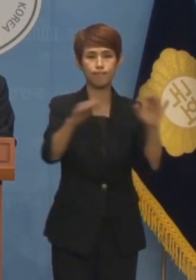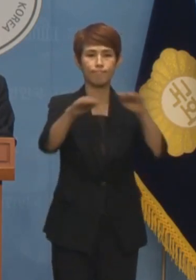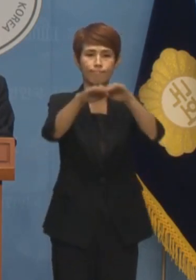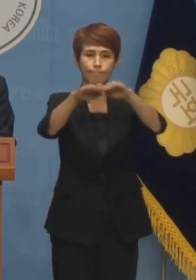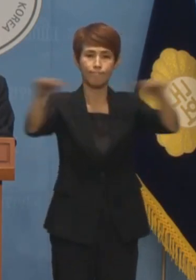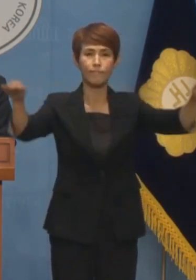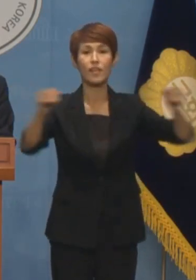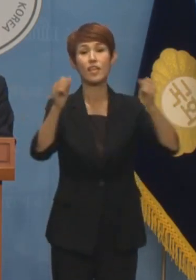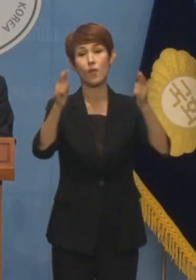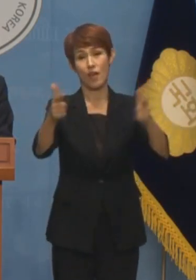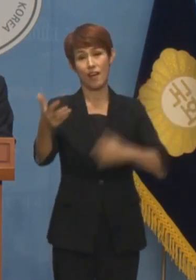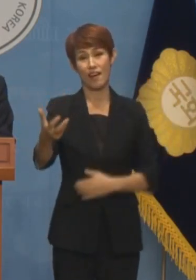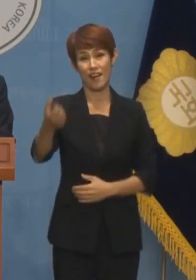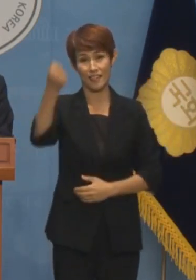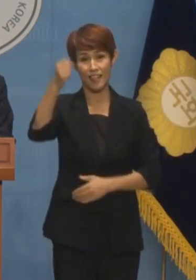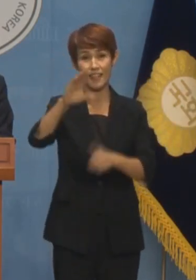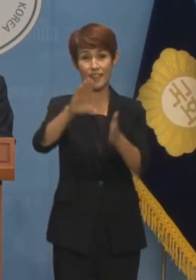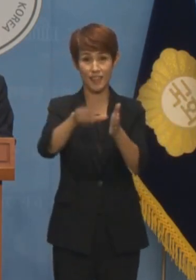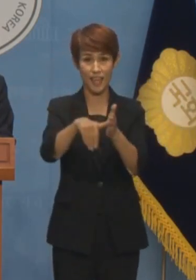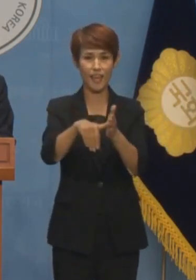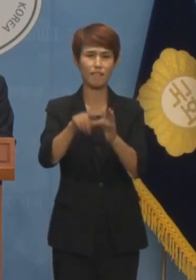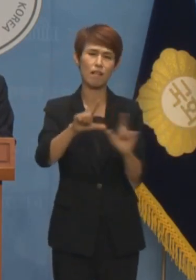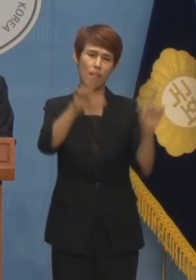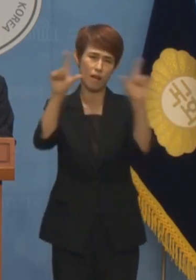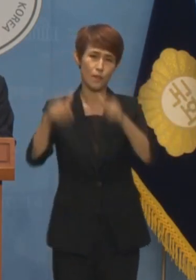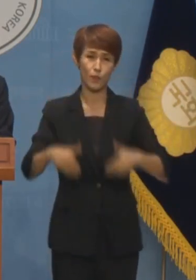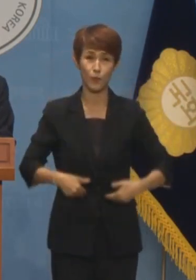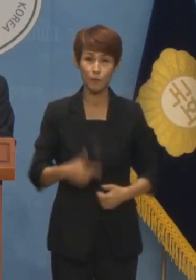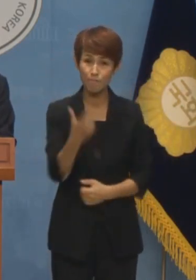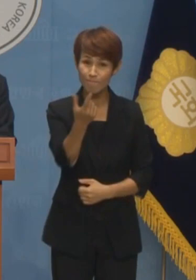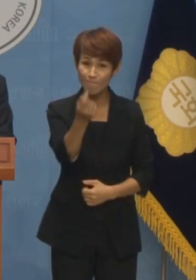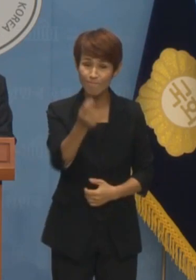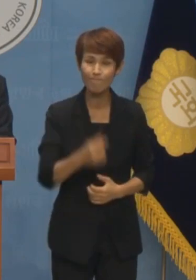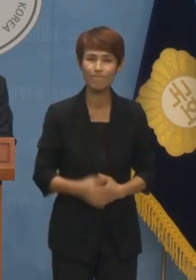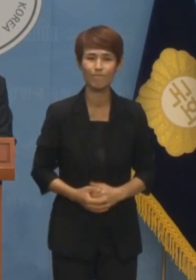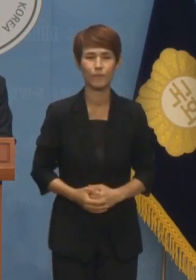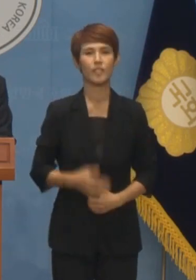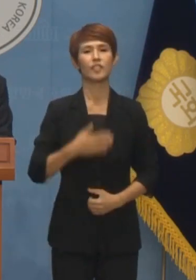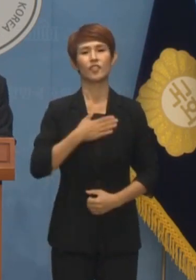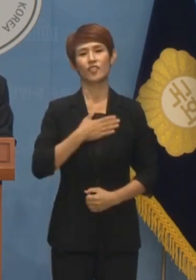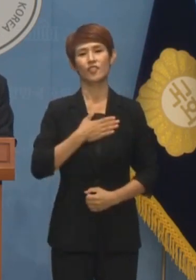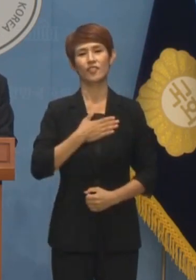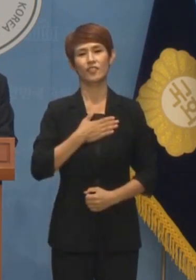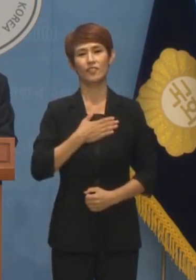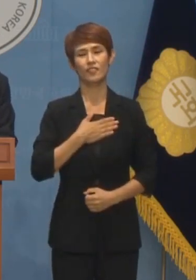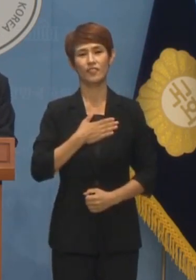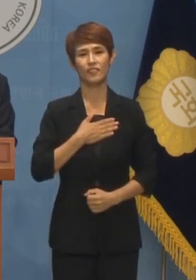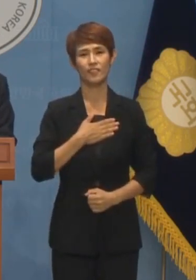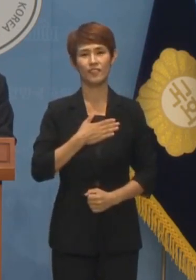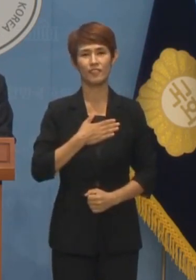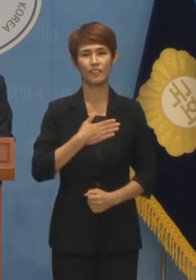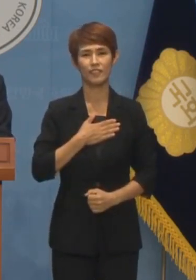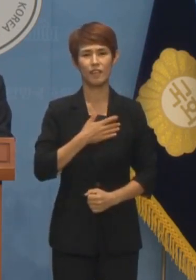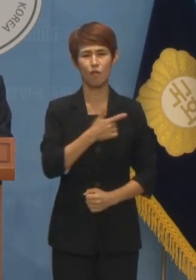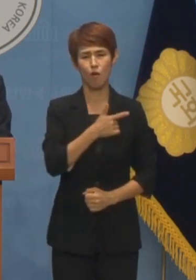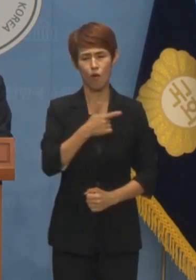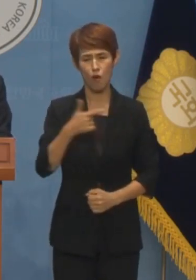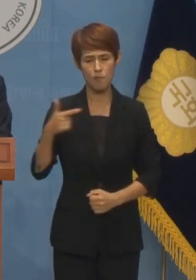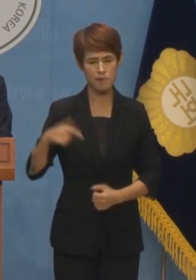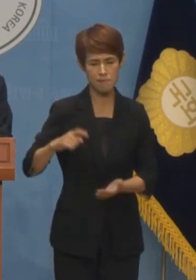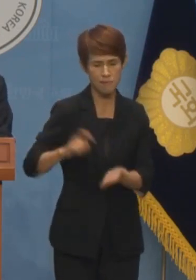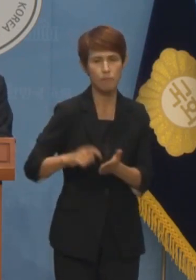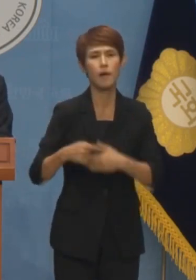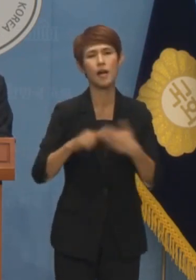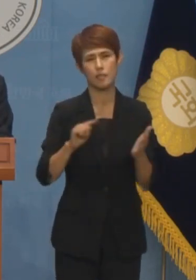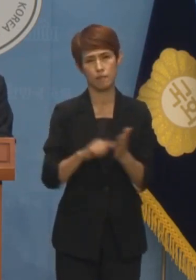기회를 누리는 지방시대에서 살아야 되지 않겠습니까? 저는 지금 너무나도 절박한